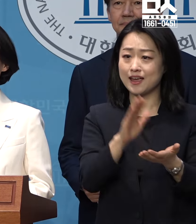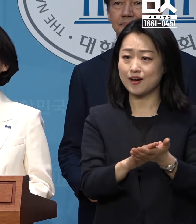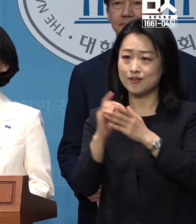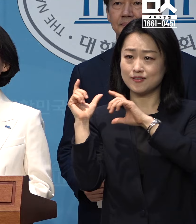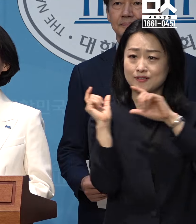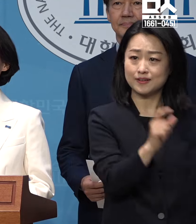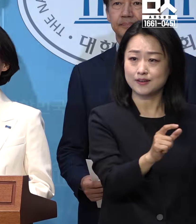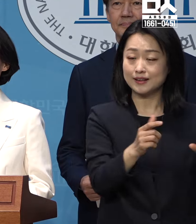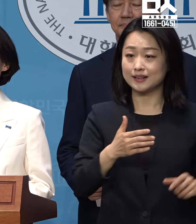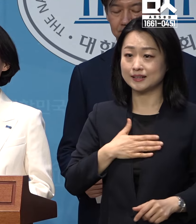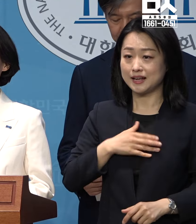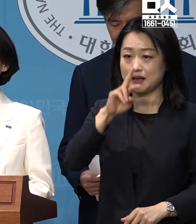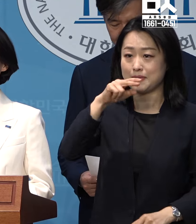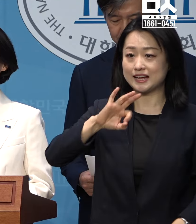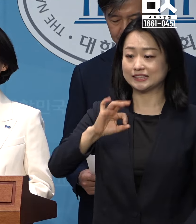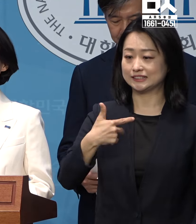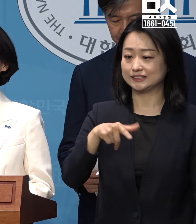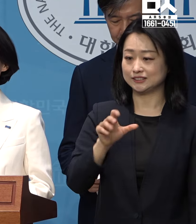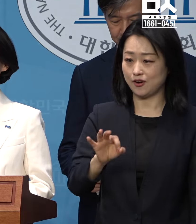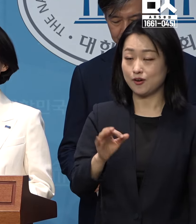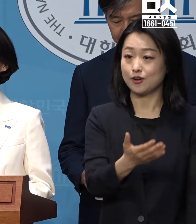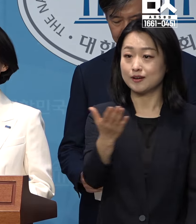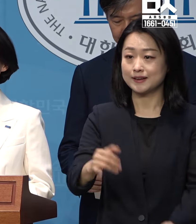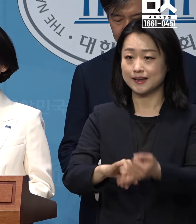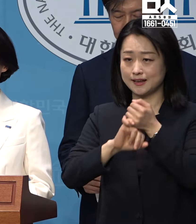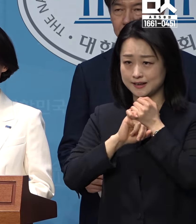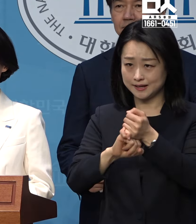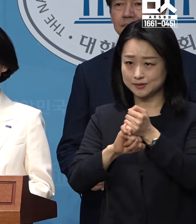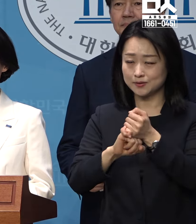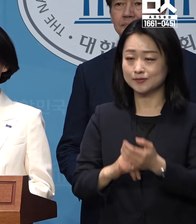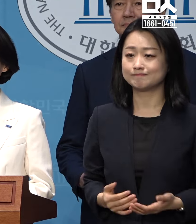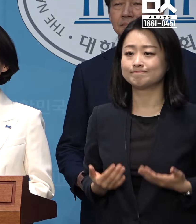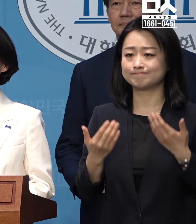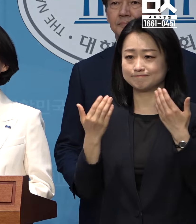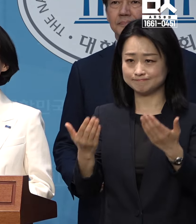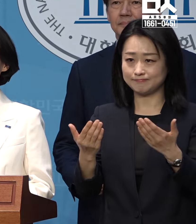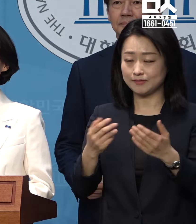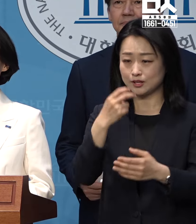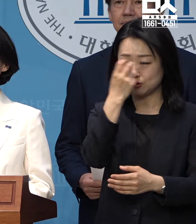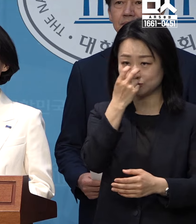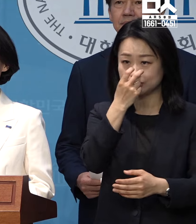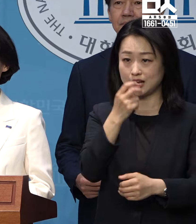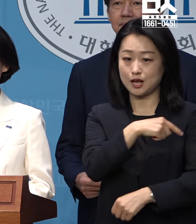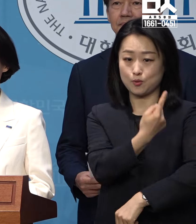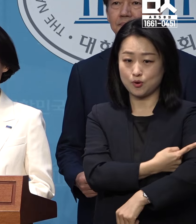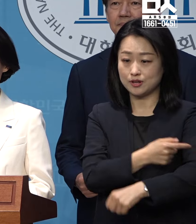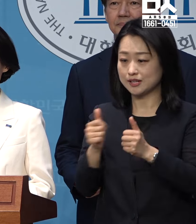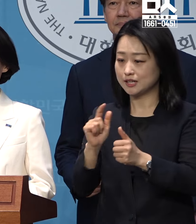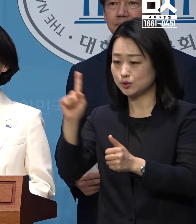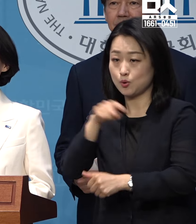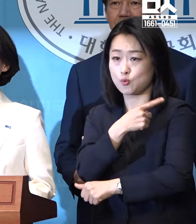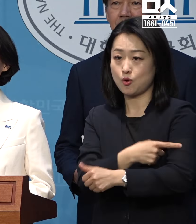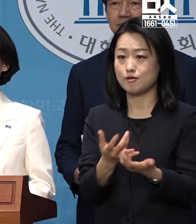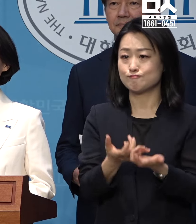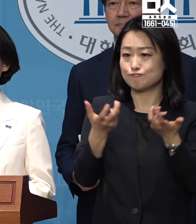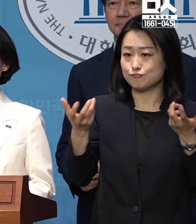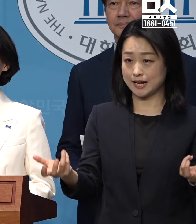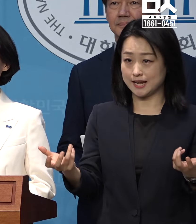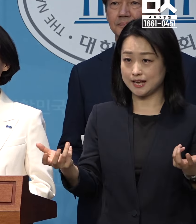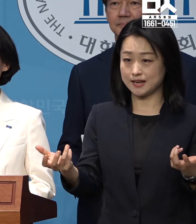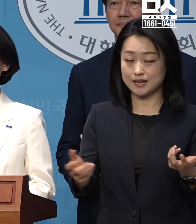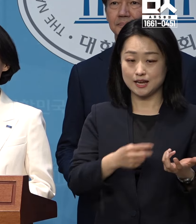저 박은정이 국민께 약속드리겠습니다. 수사권과 기소권을 분리하고 그